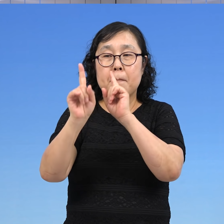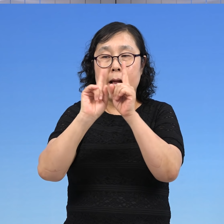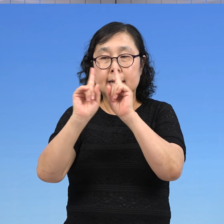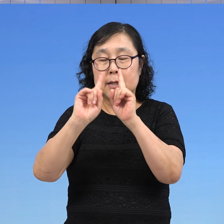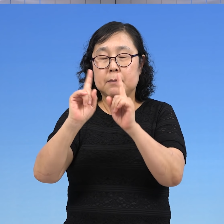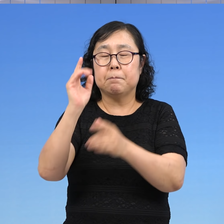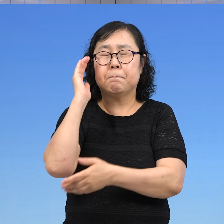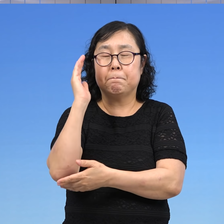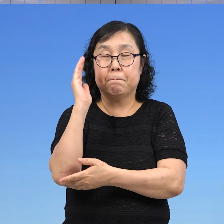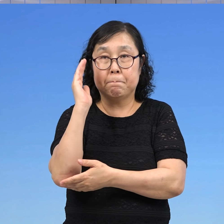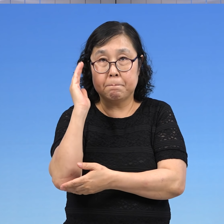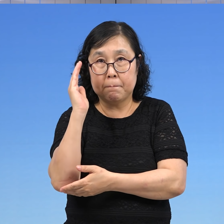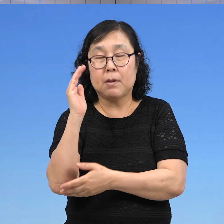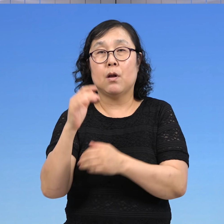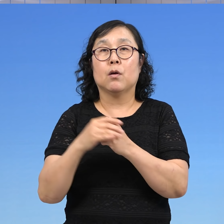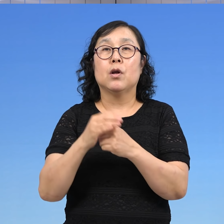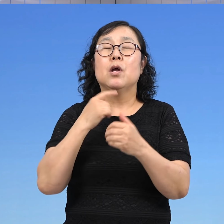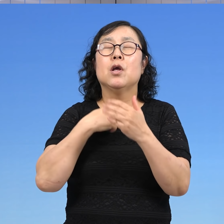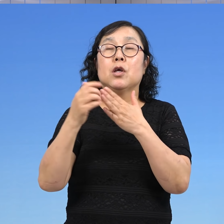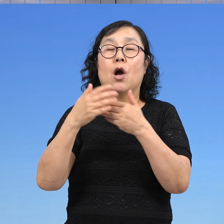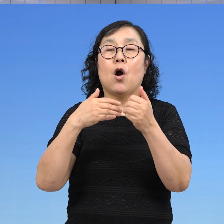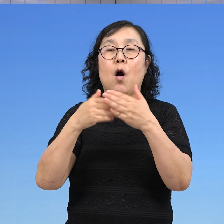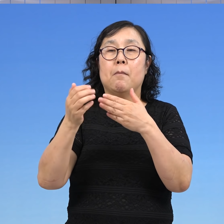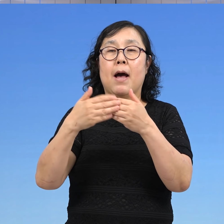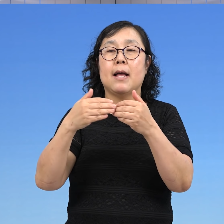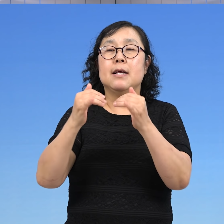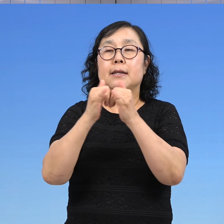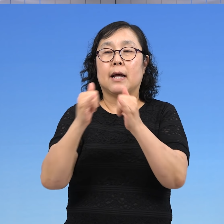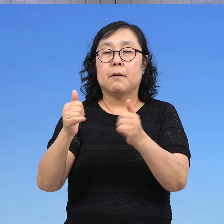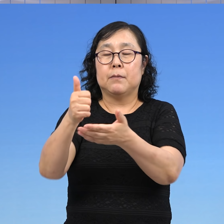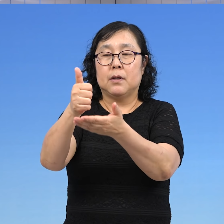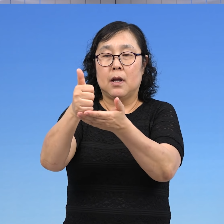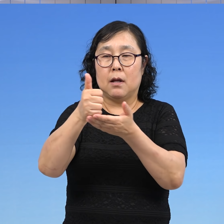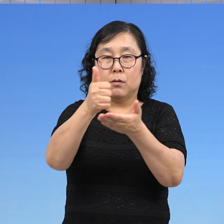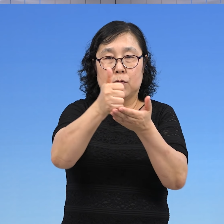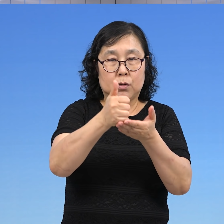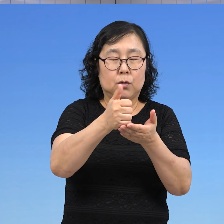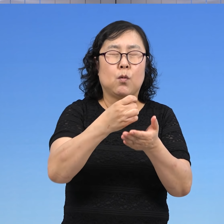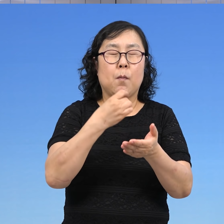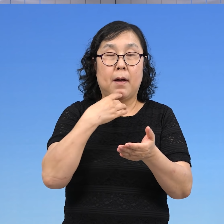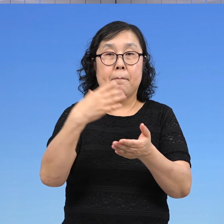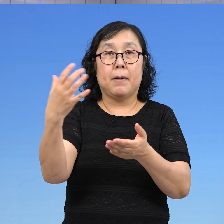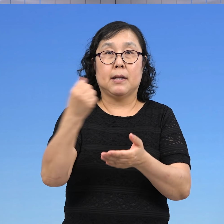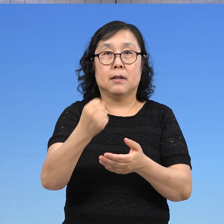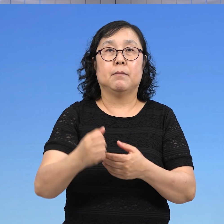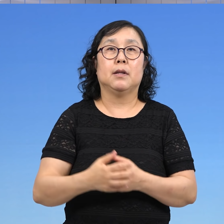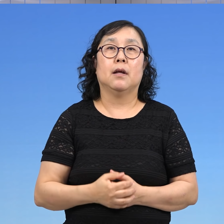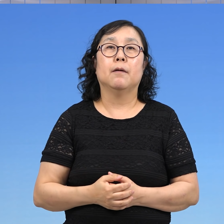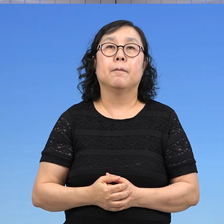그 분의 말씀의 은사를 경험한 타 천으로 많이 것을 받았는데요